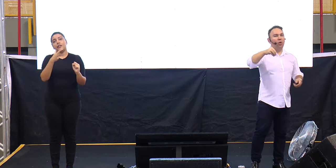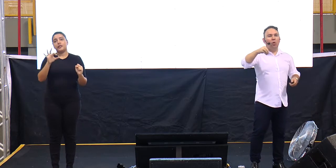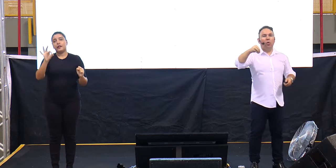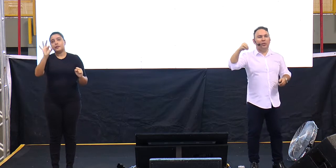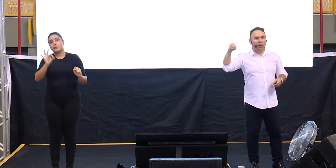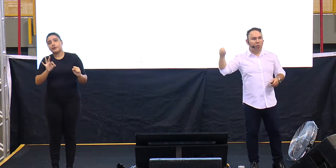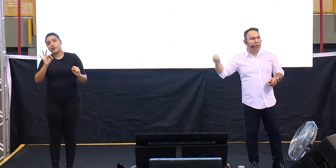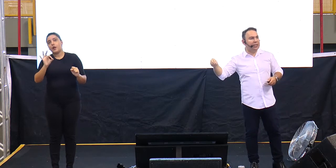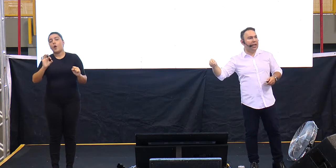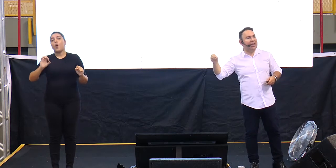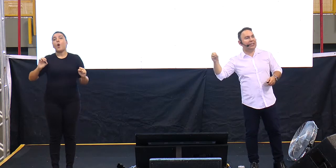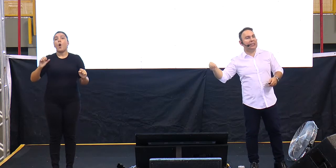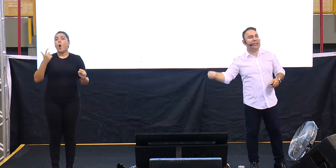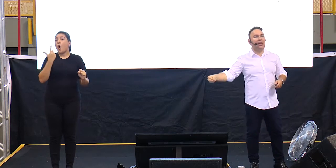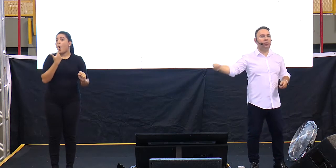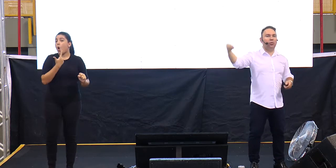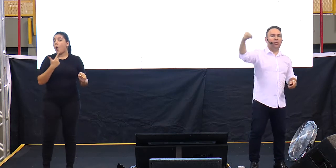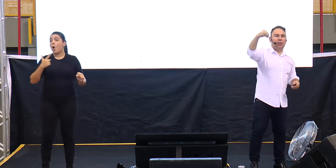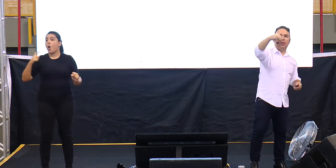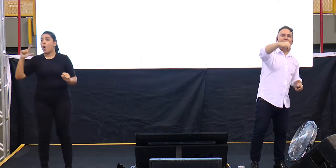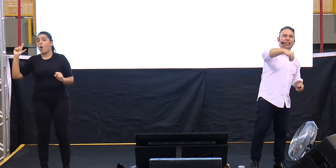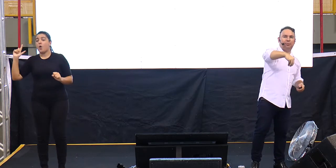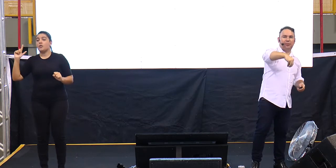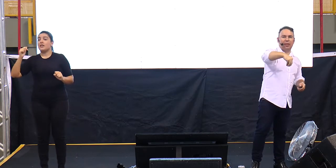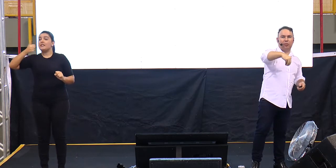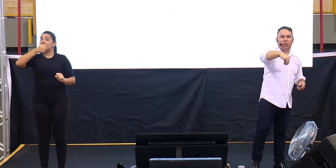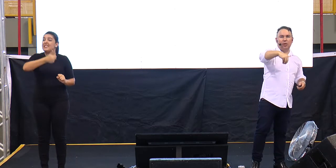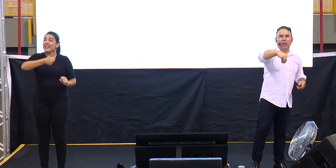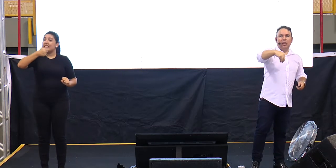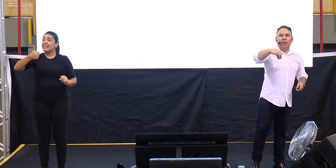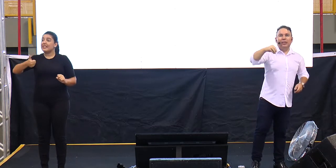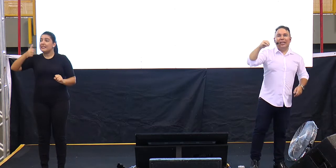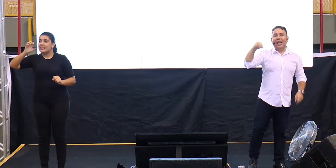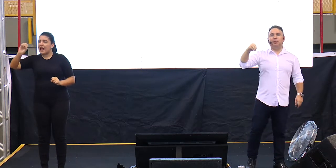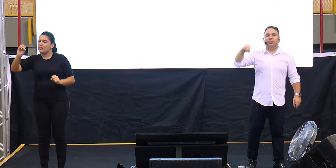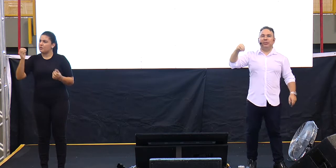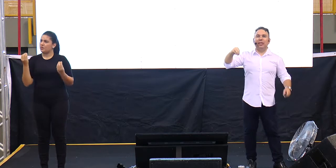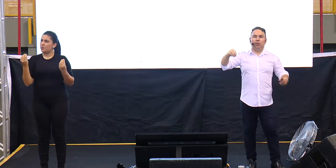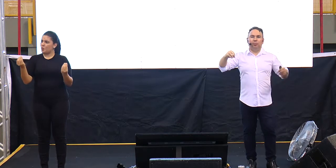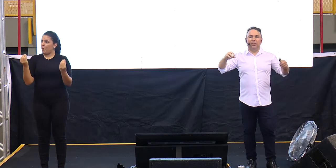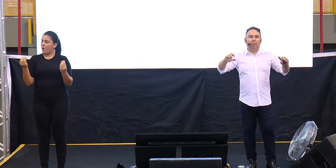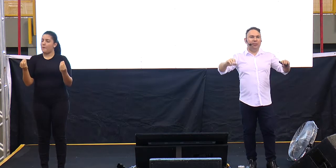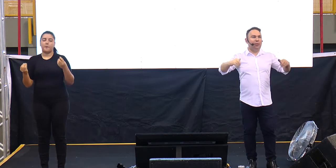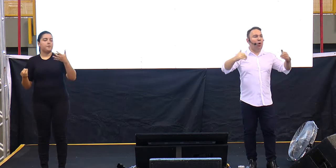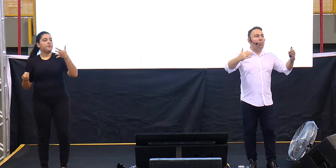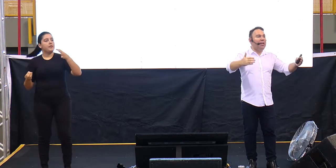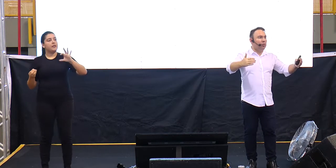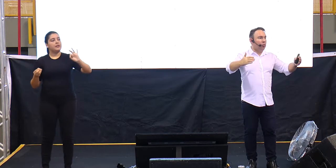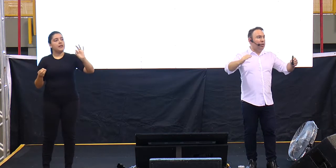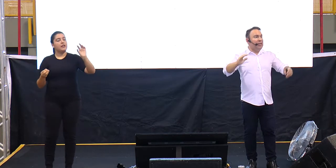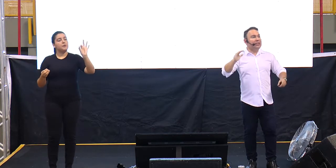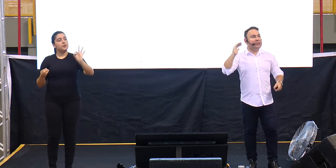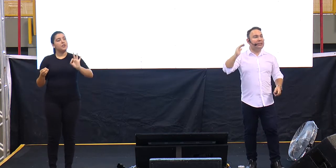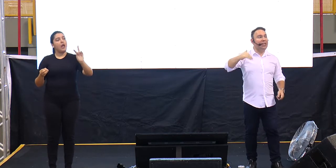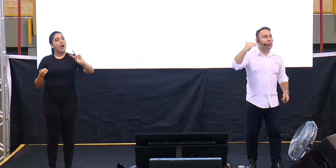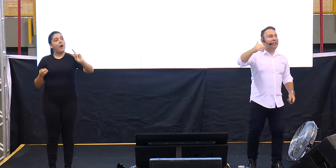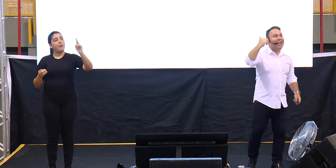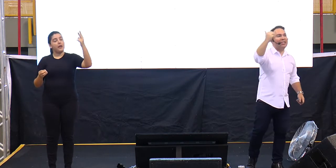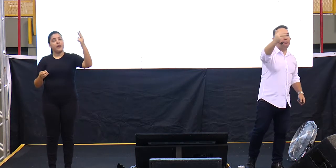10%, outra coisa é 110%. 10%, por exemplo, pode ser o aumento,